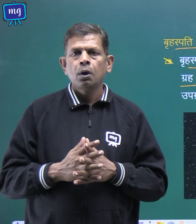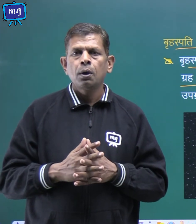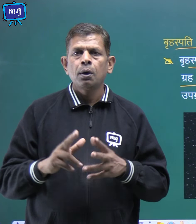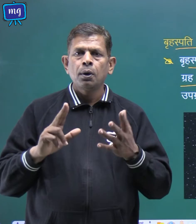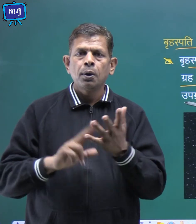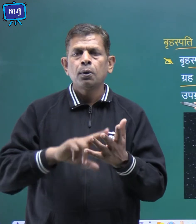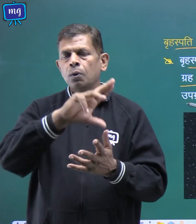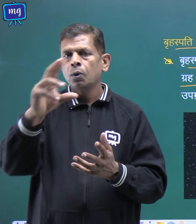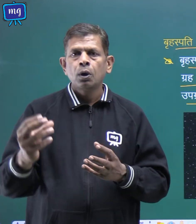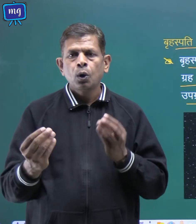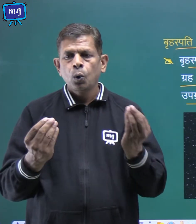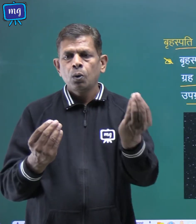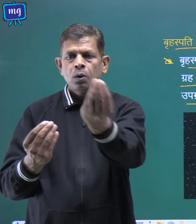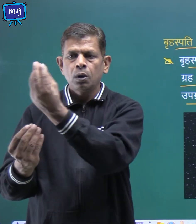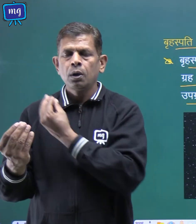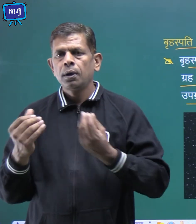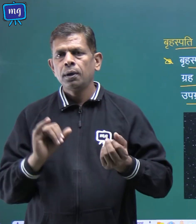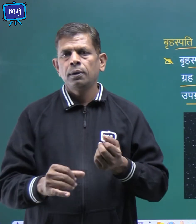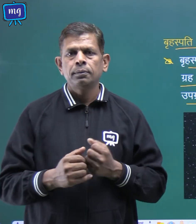प्राकृतिक उपग्रह हैं।